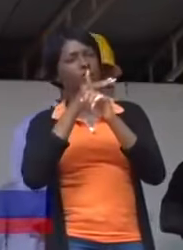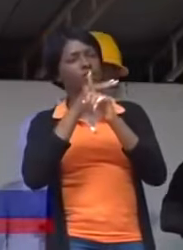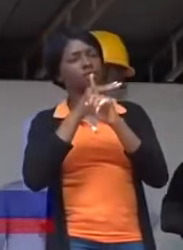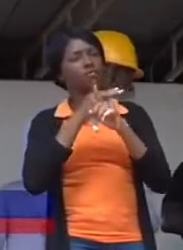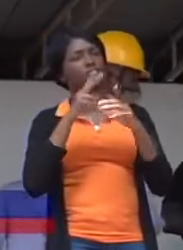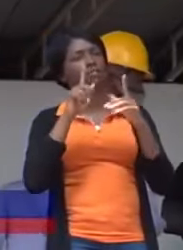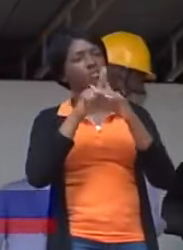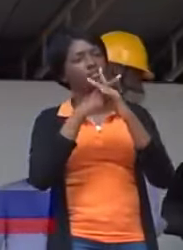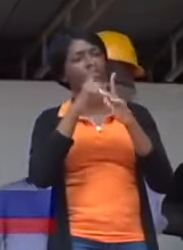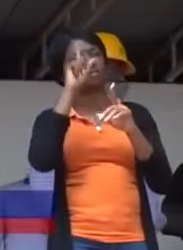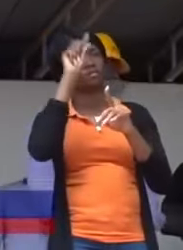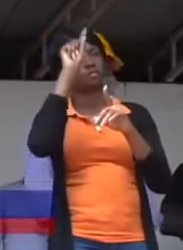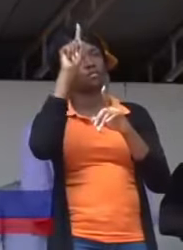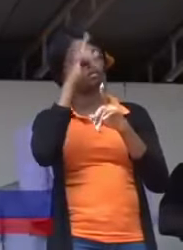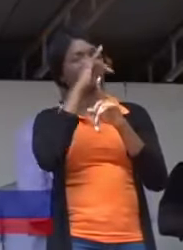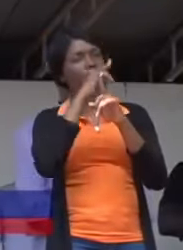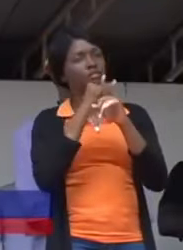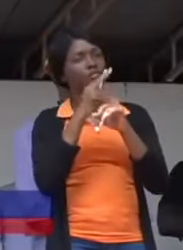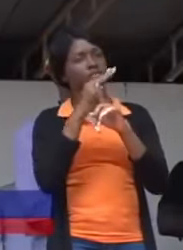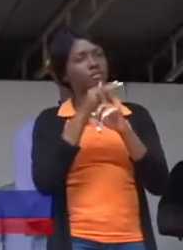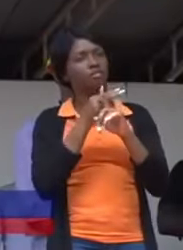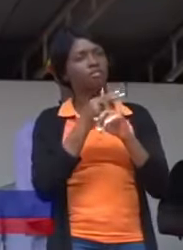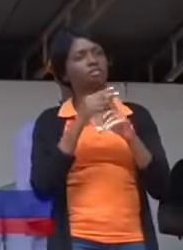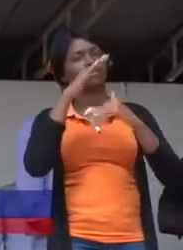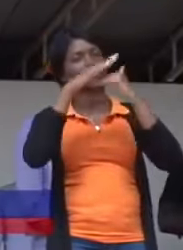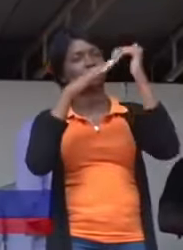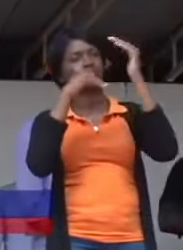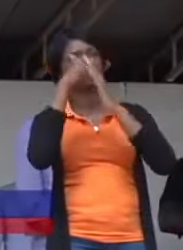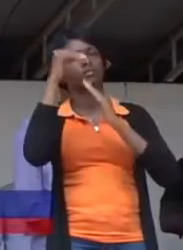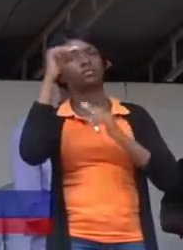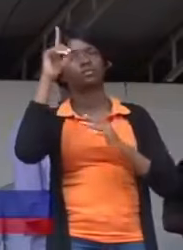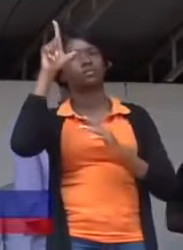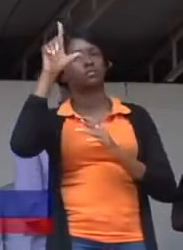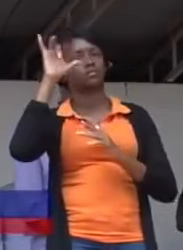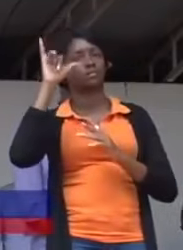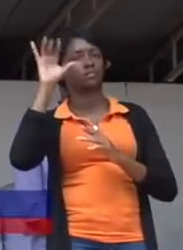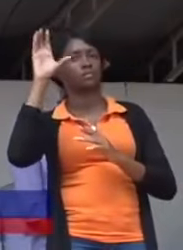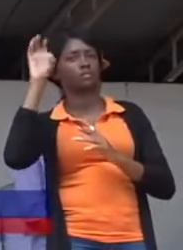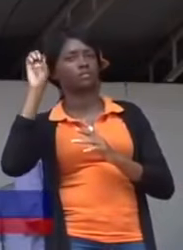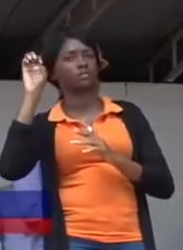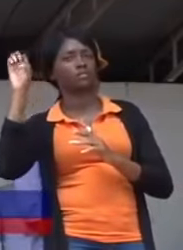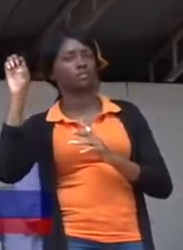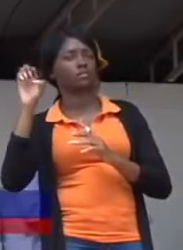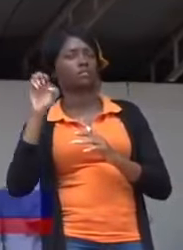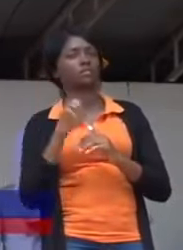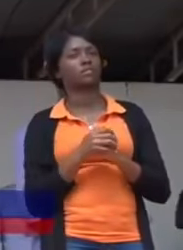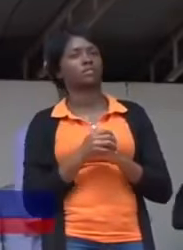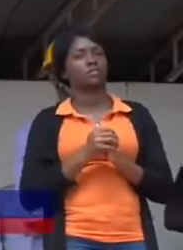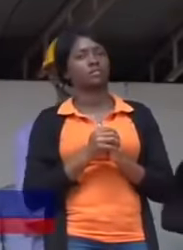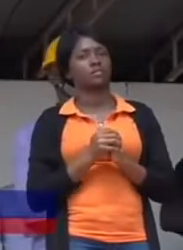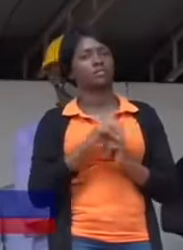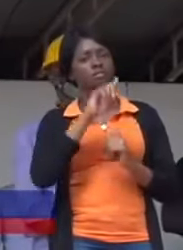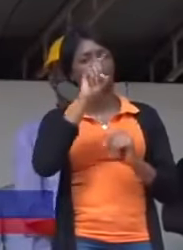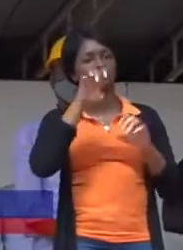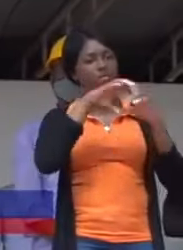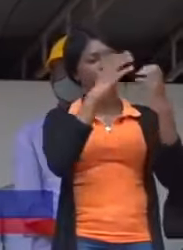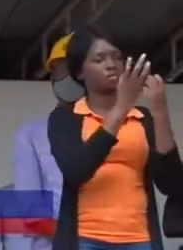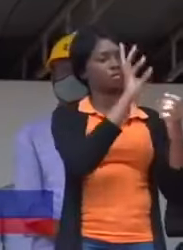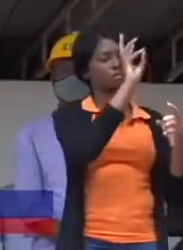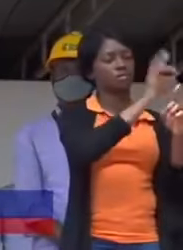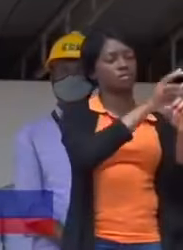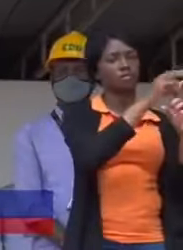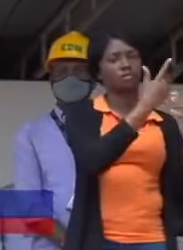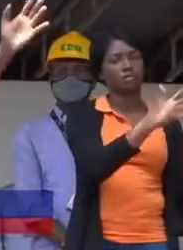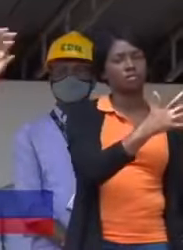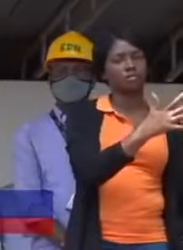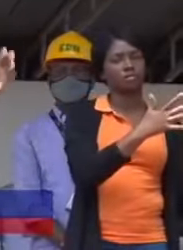21 septembre construction lycée d'excellence ça me dit dans campagne là l'autre monde fin faire 6e année